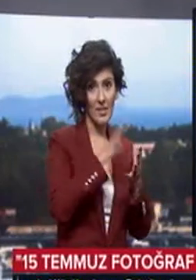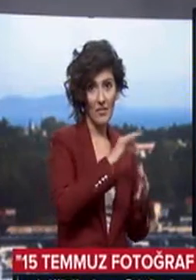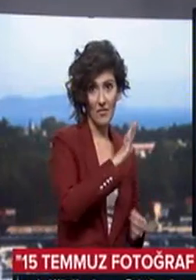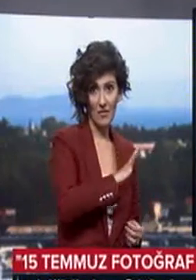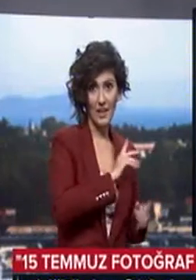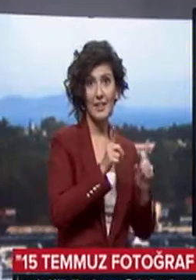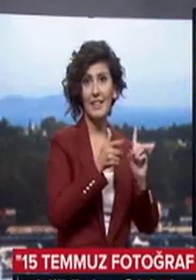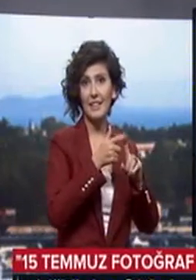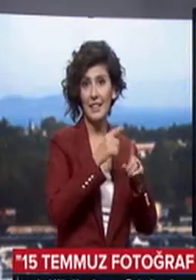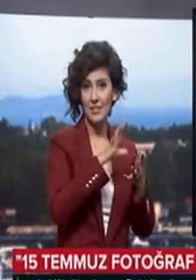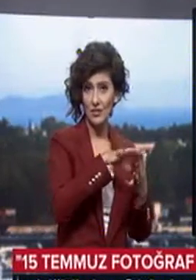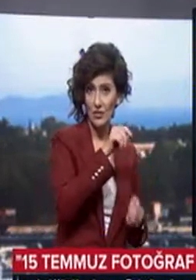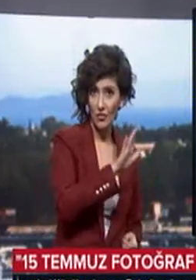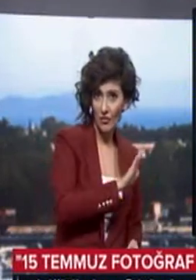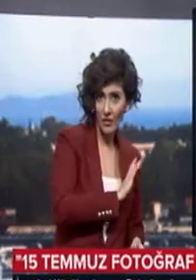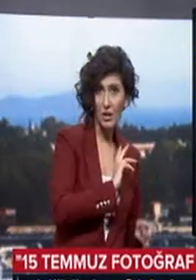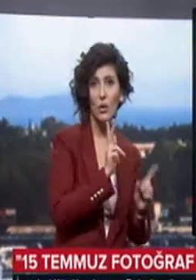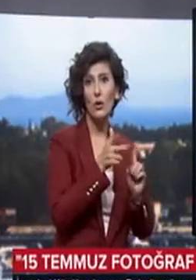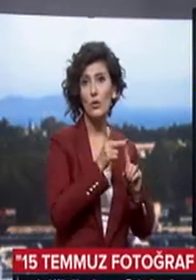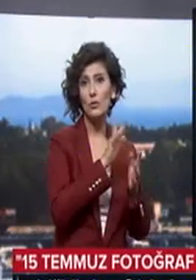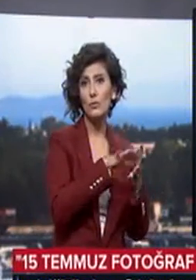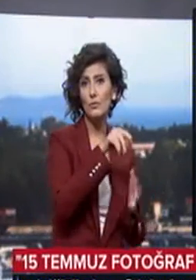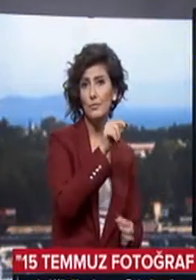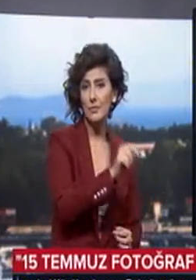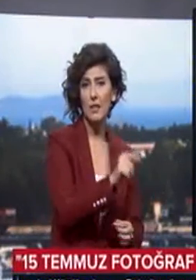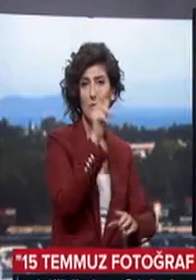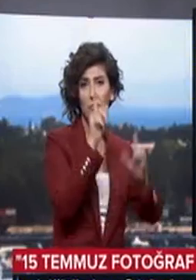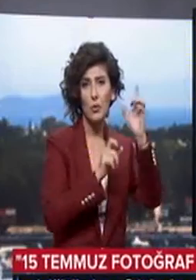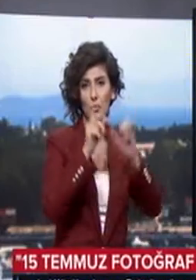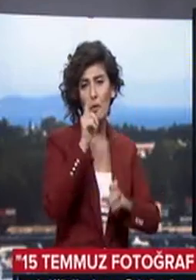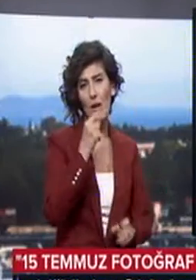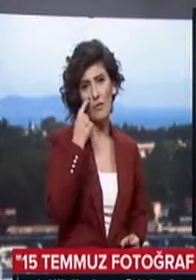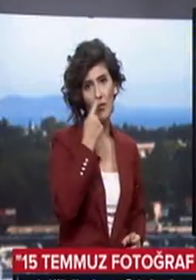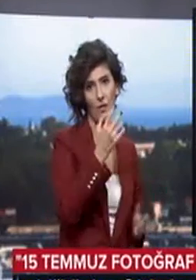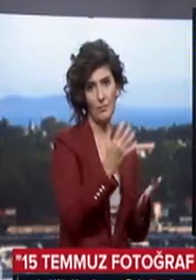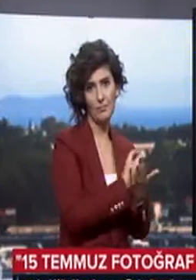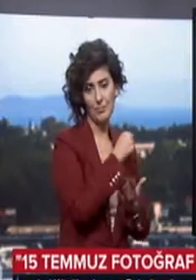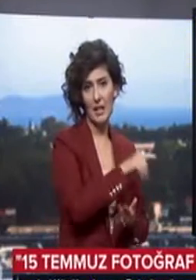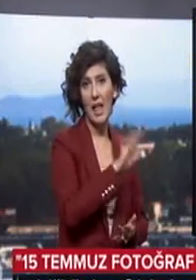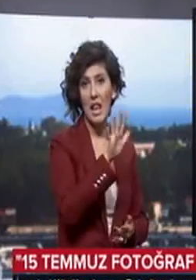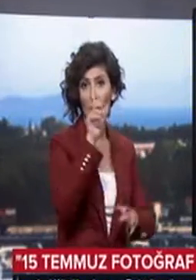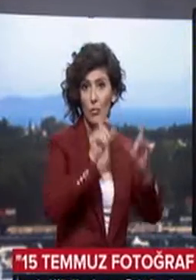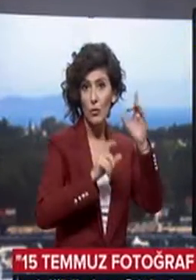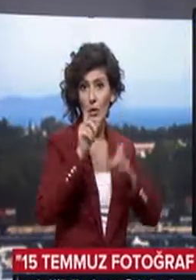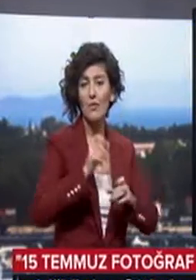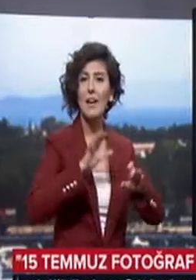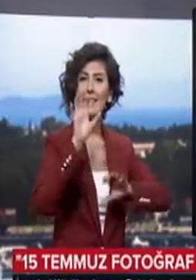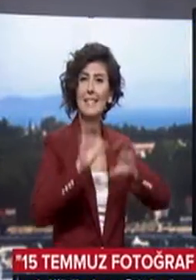ikinciliğe Serap Korkmaz, üçüncülüğe de Nazlı Kılıç'ın fotoğrafları layık görüldü. 50 fotoğrafsa sergilenmeye hak